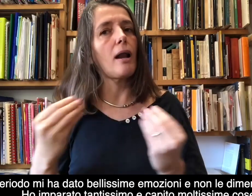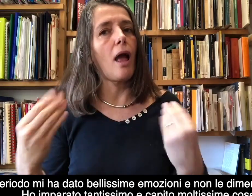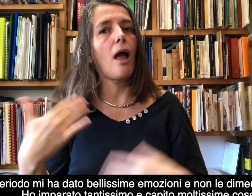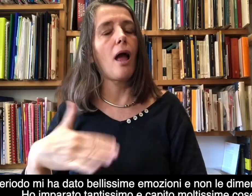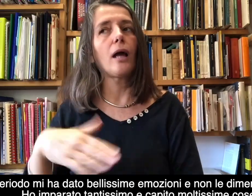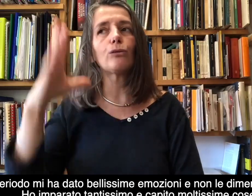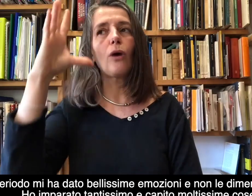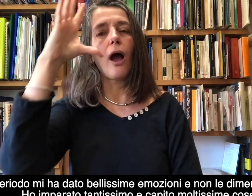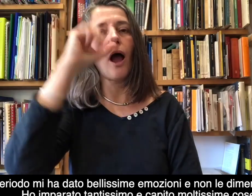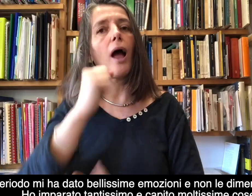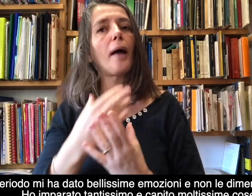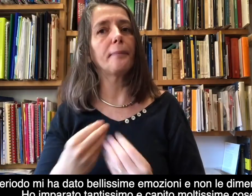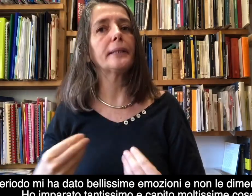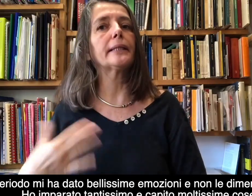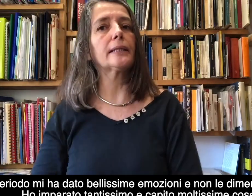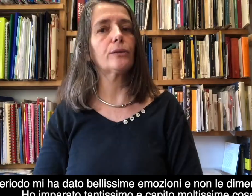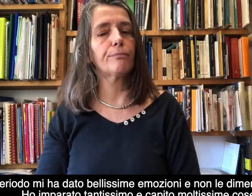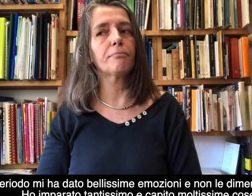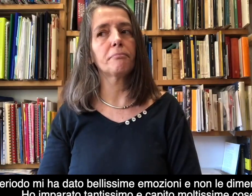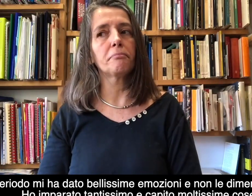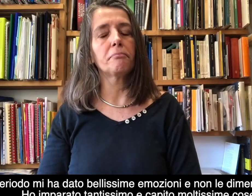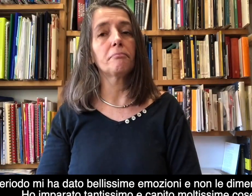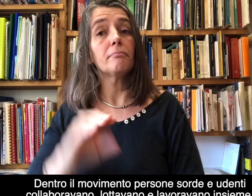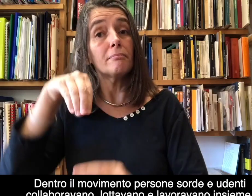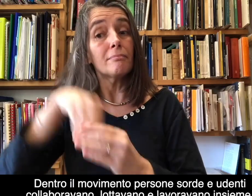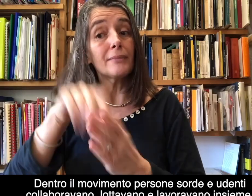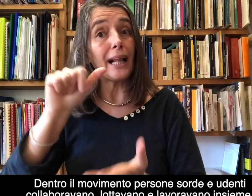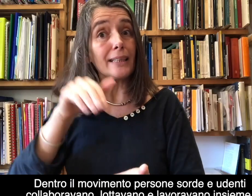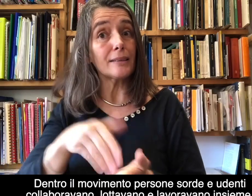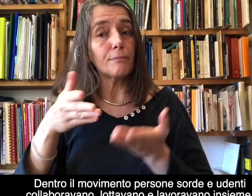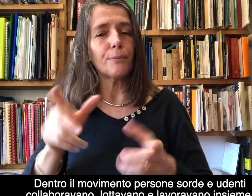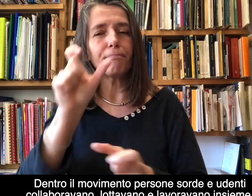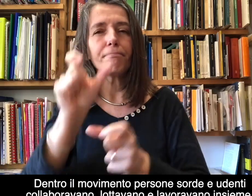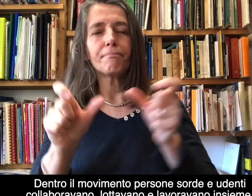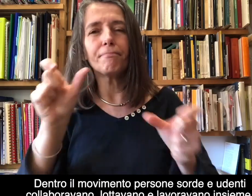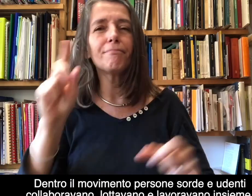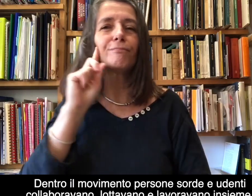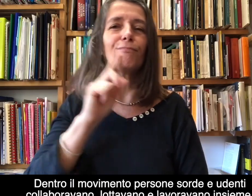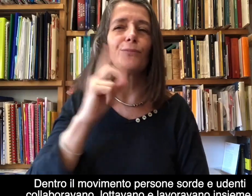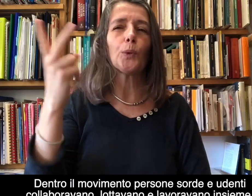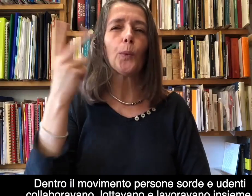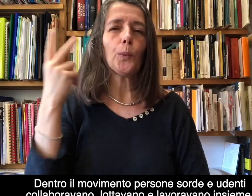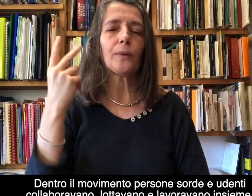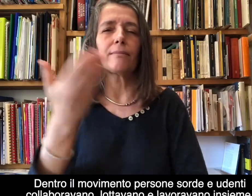imparato tantissimo è capito moltissime cose dentro il movimento persone sorde e